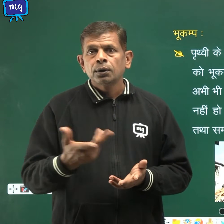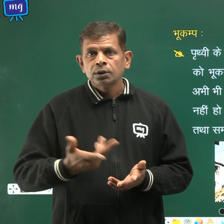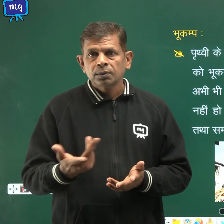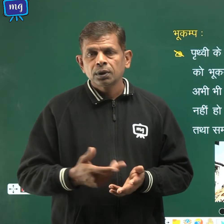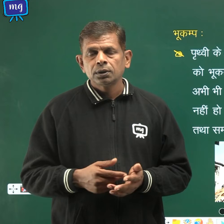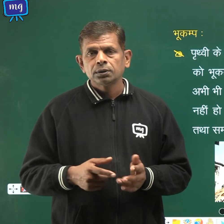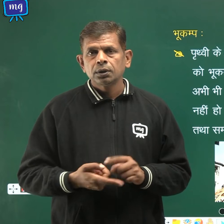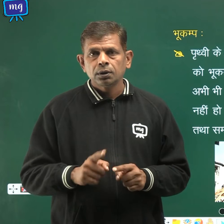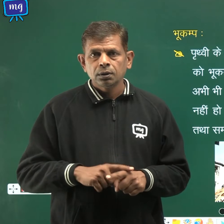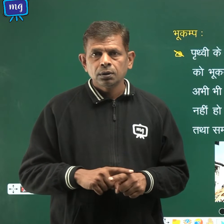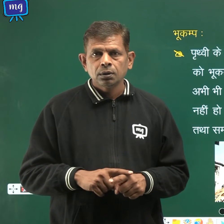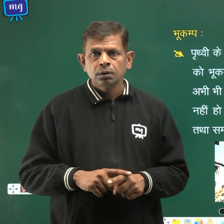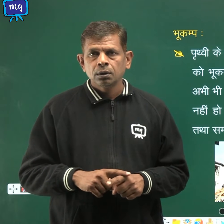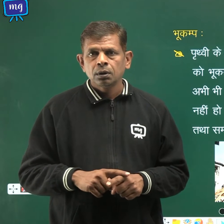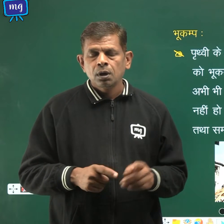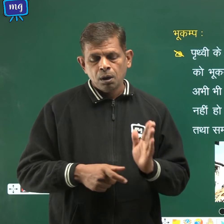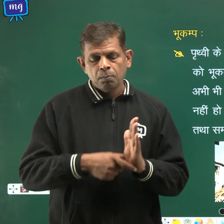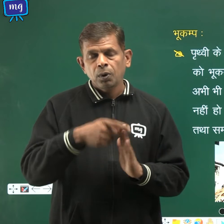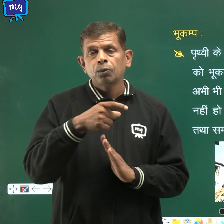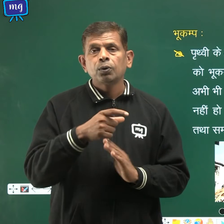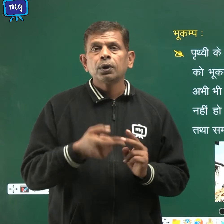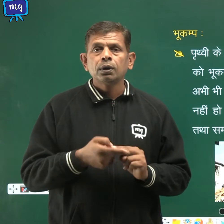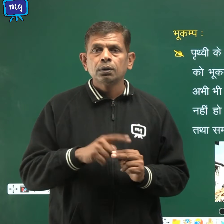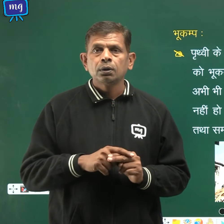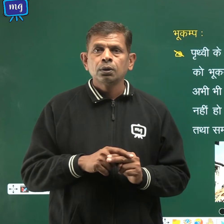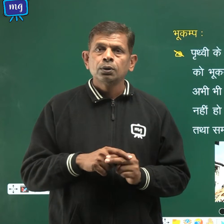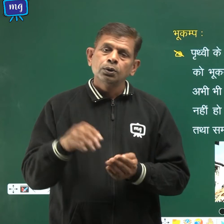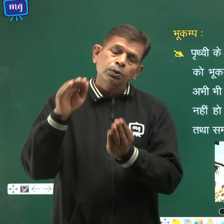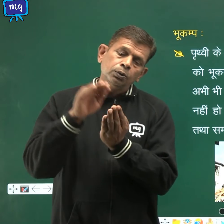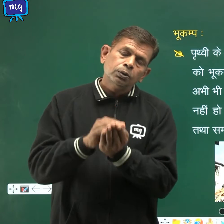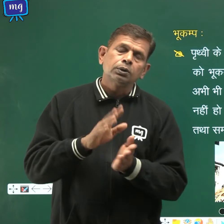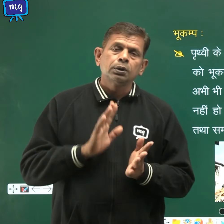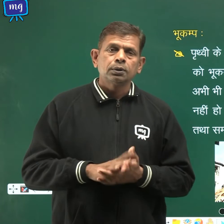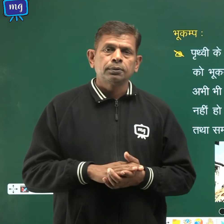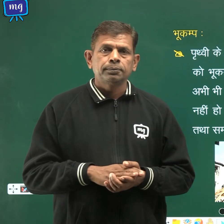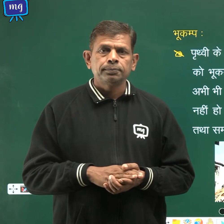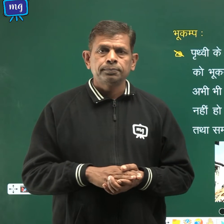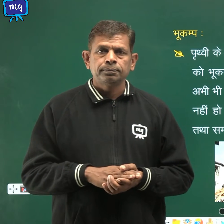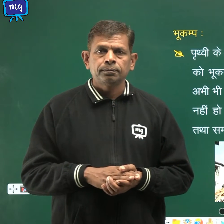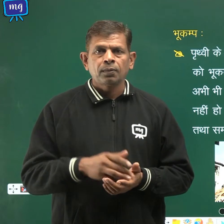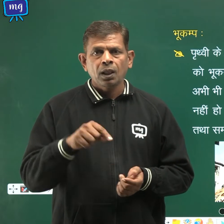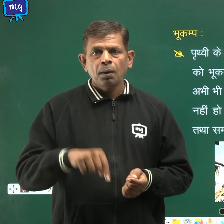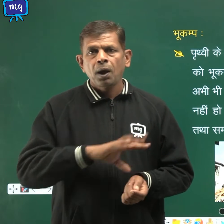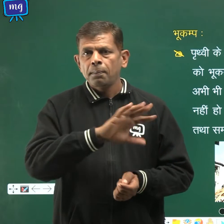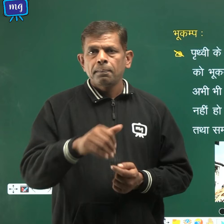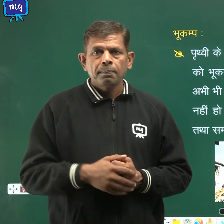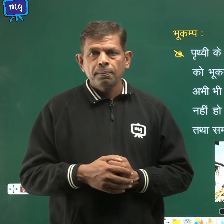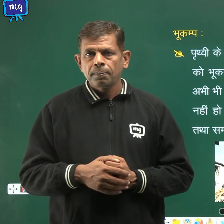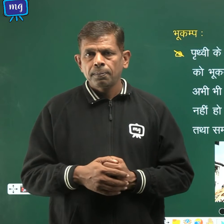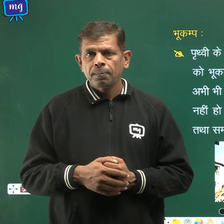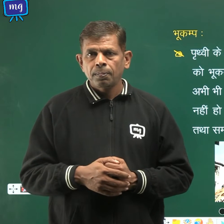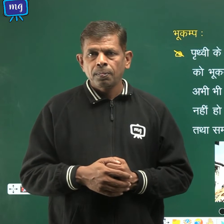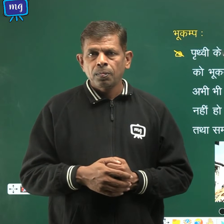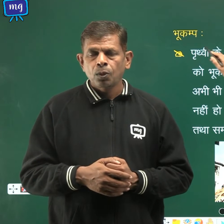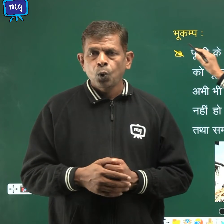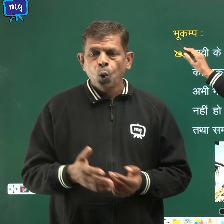से भवनों की रक्षा करता है। अब हम